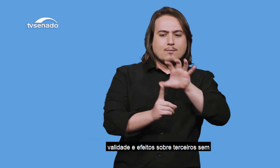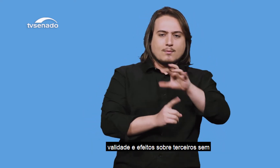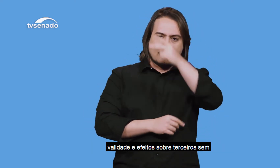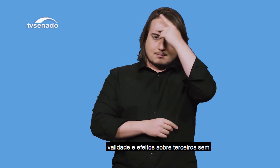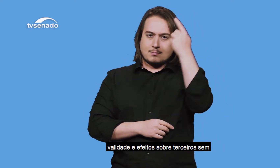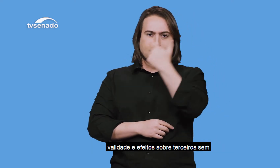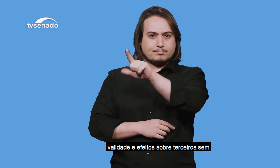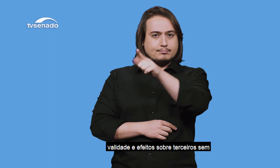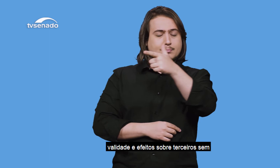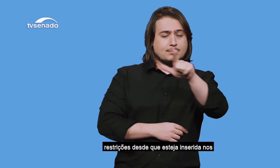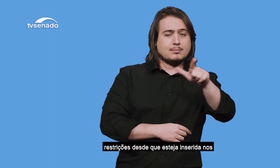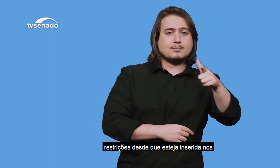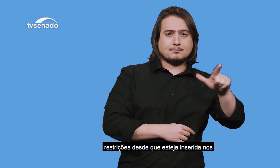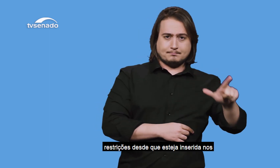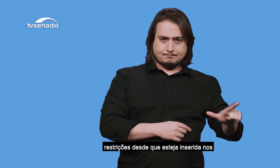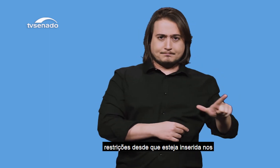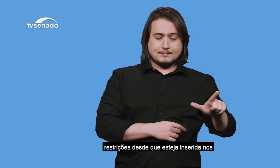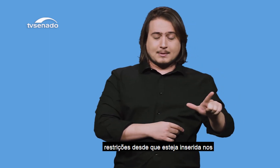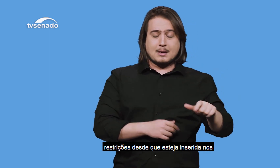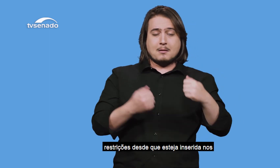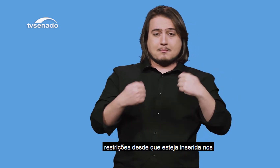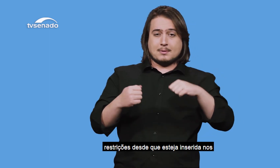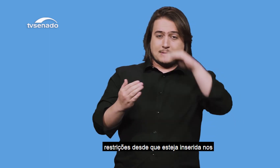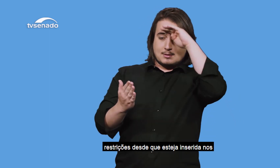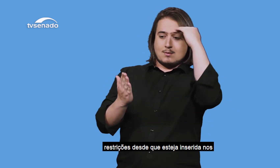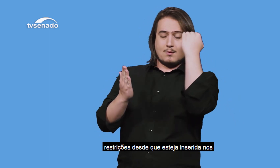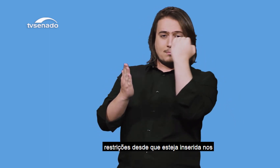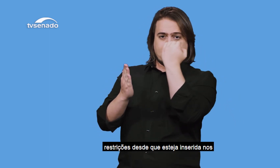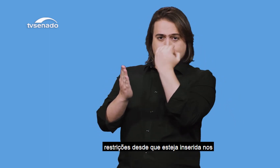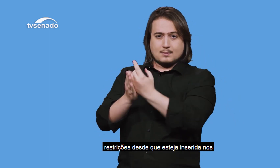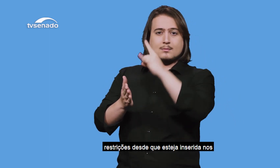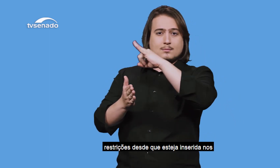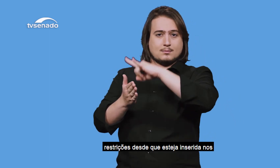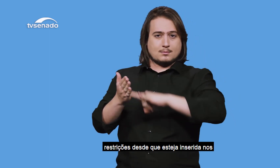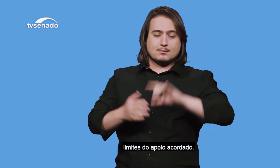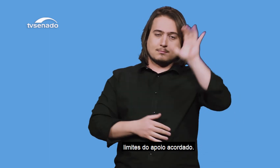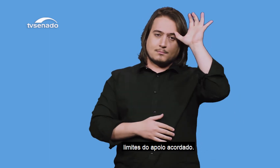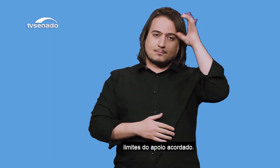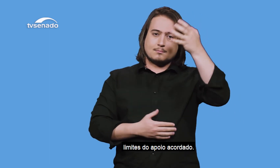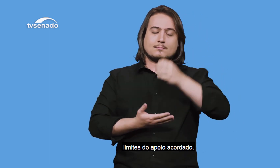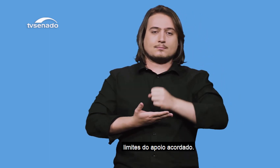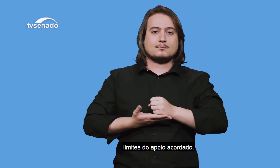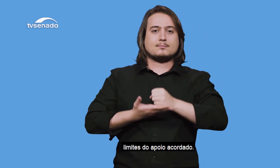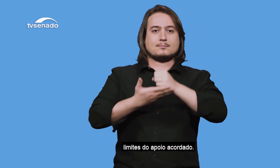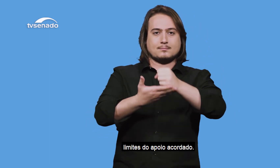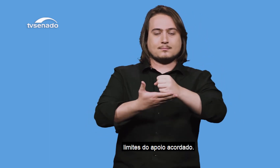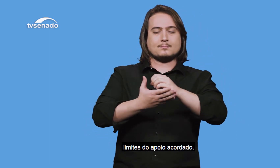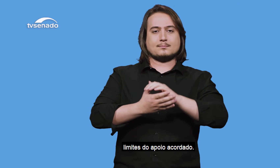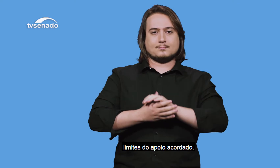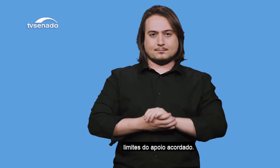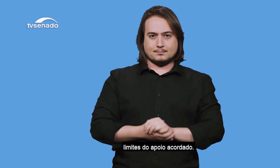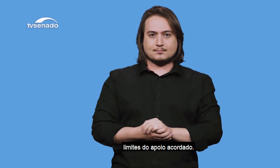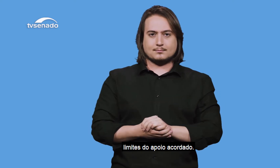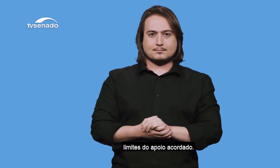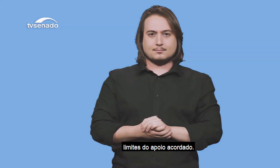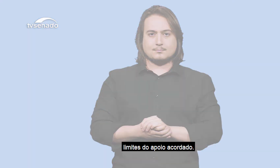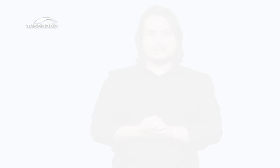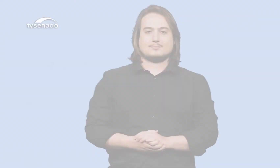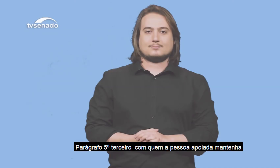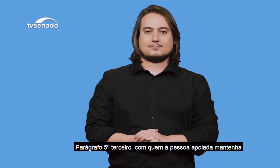terceiros sem restrições desde que esteja inserida nos limites do apoio acordado